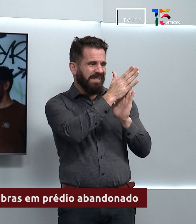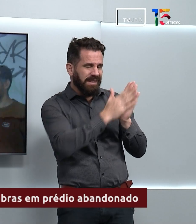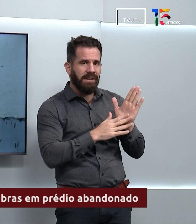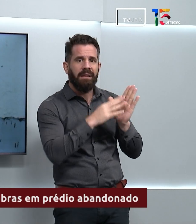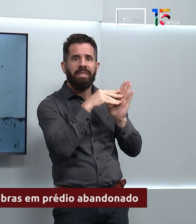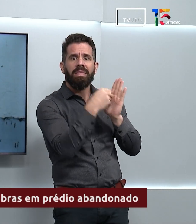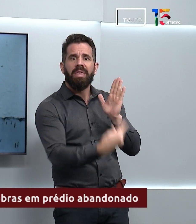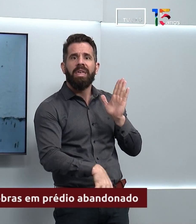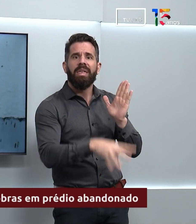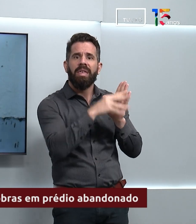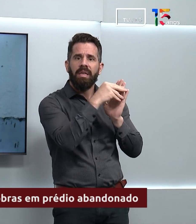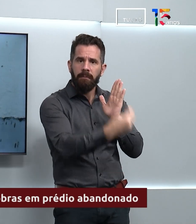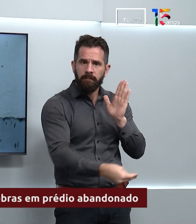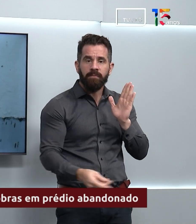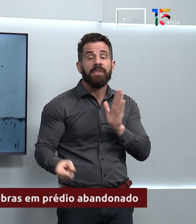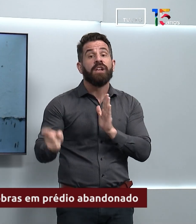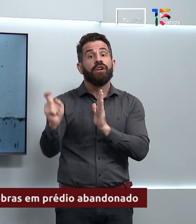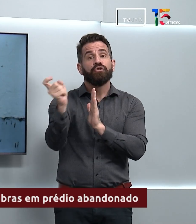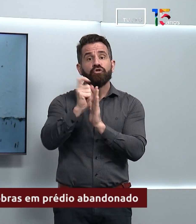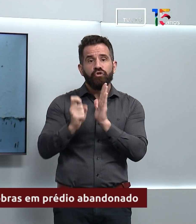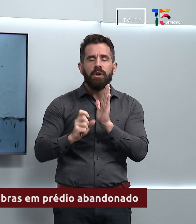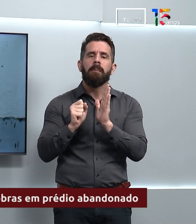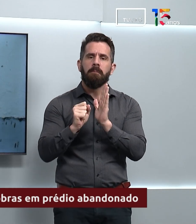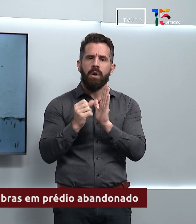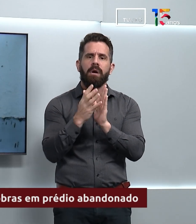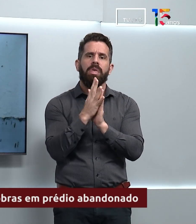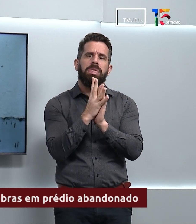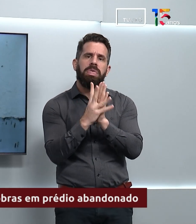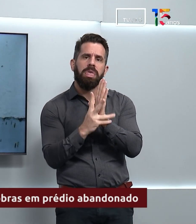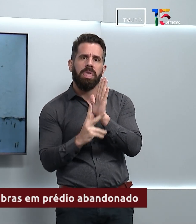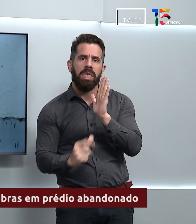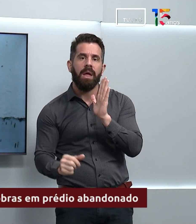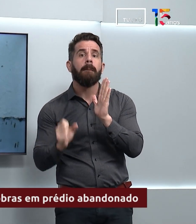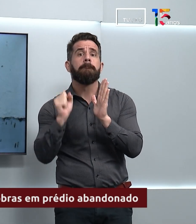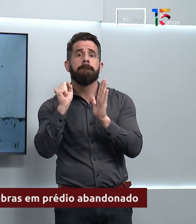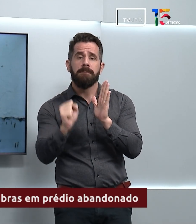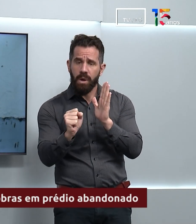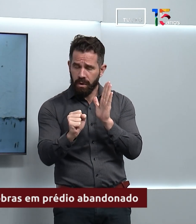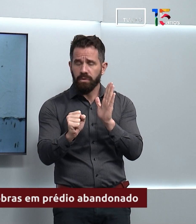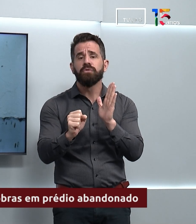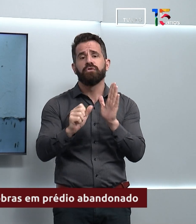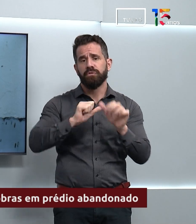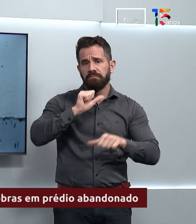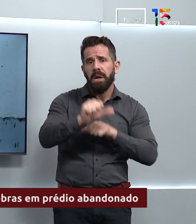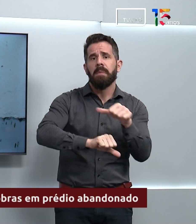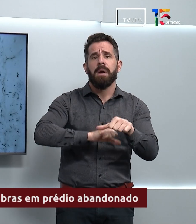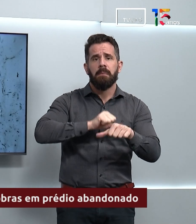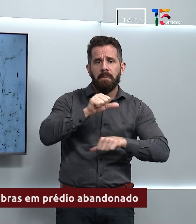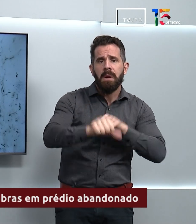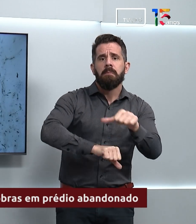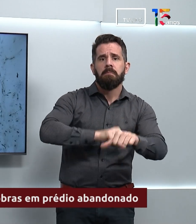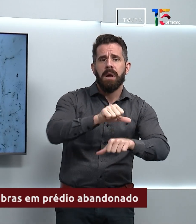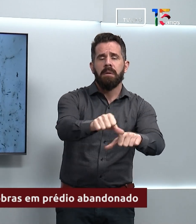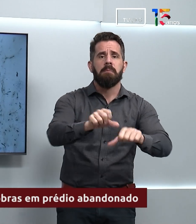né? As pichações podem ir descascando das paredes, tem essa efemeridade da coisa.